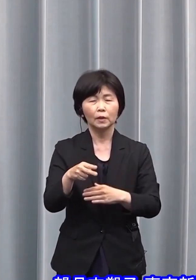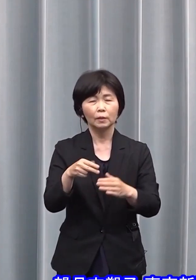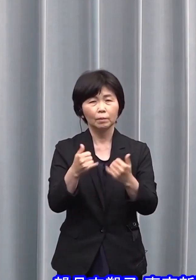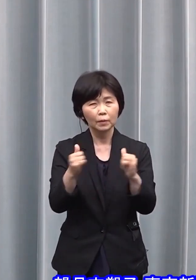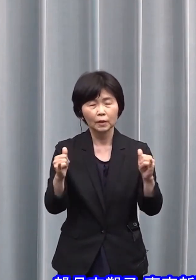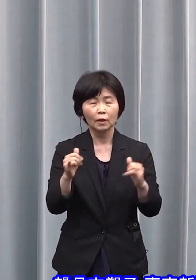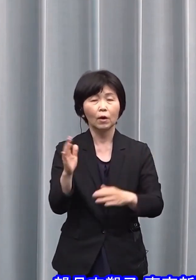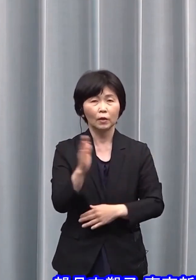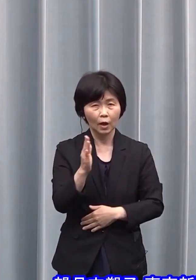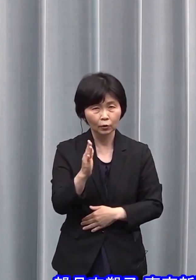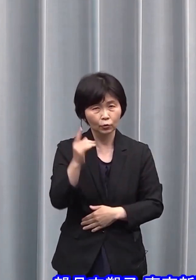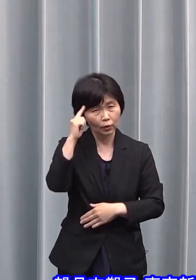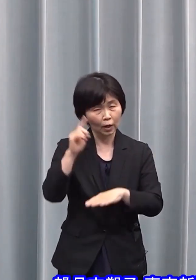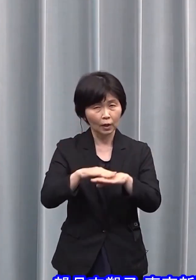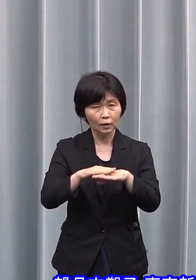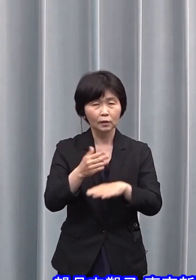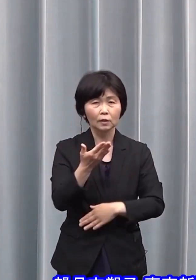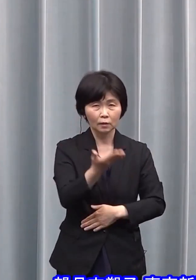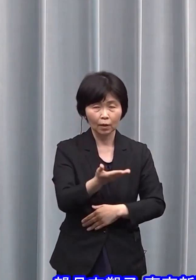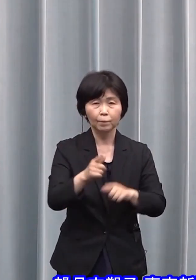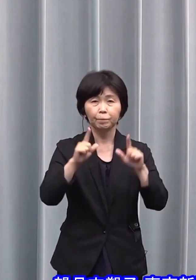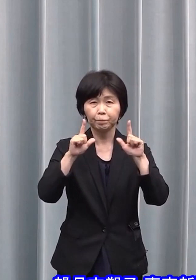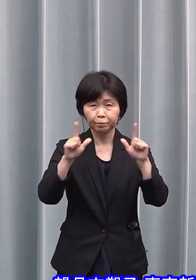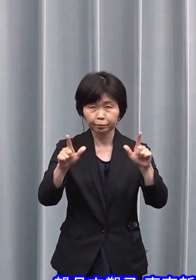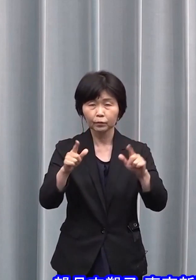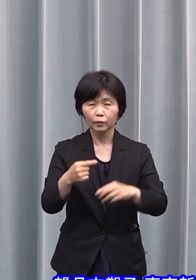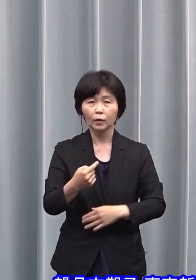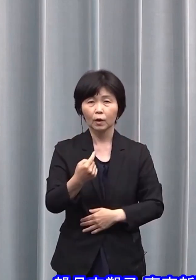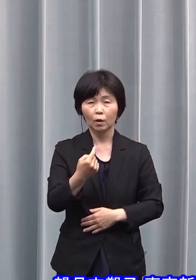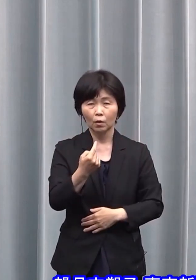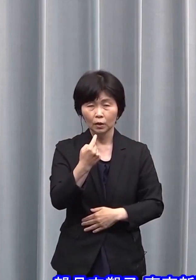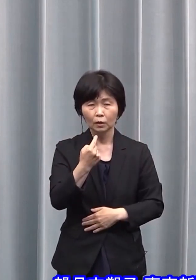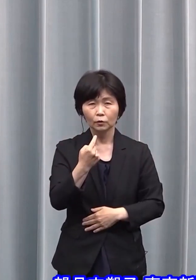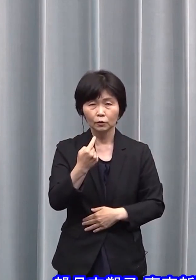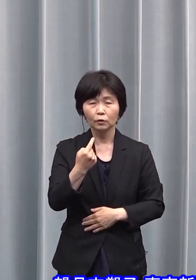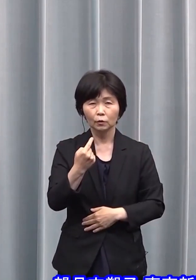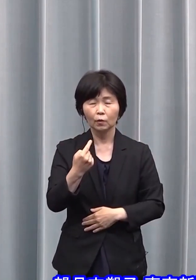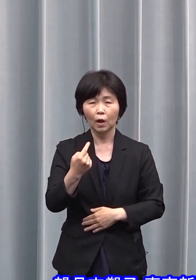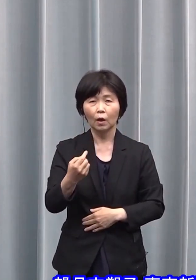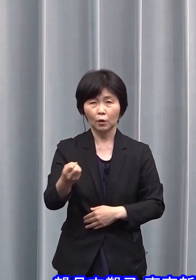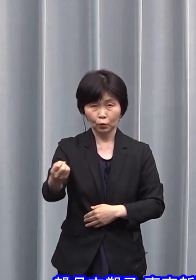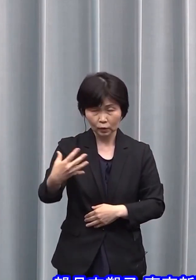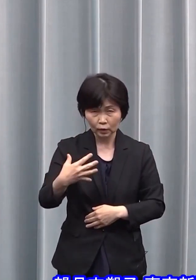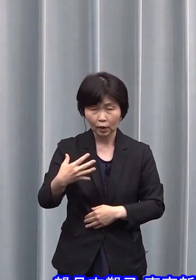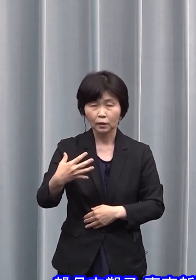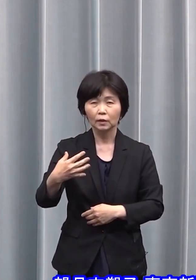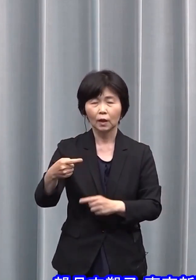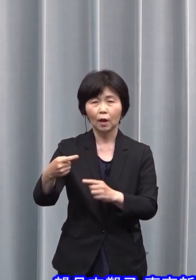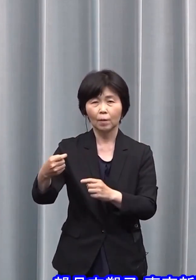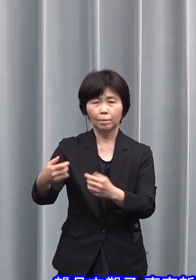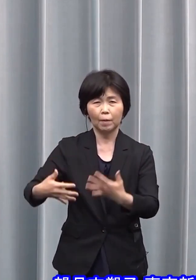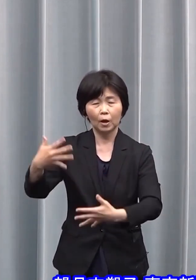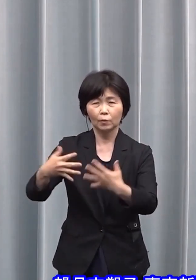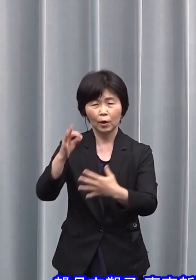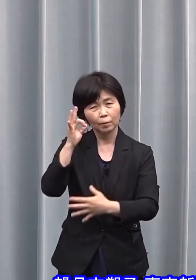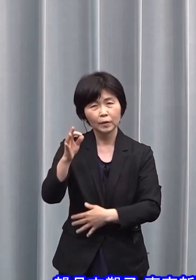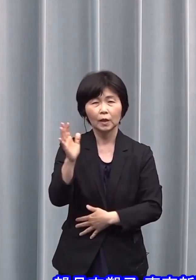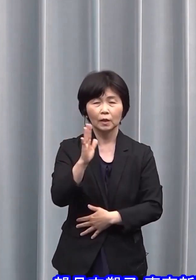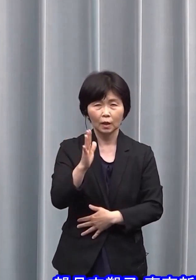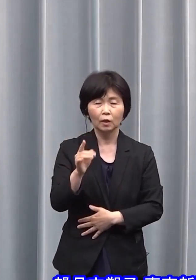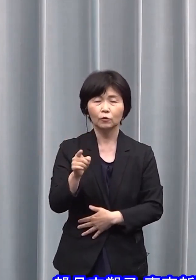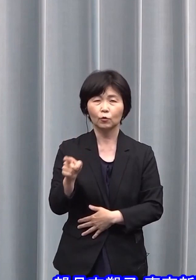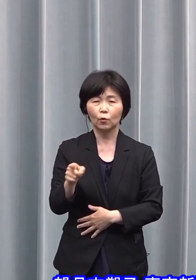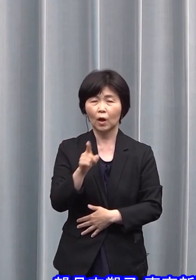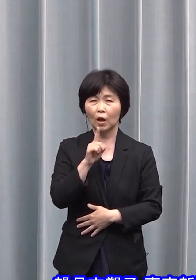解をお伺いできますか。 私ご指摘の番組を見ておりませんし、その発言に関